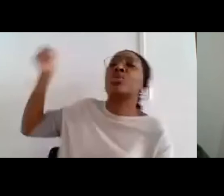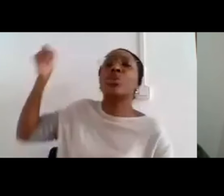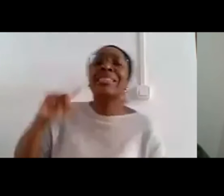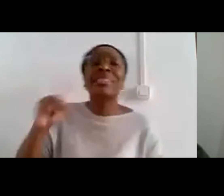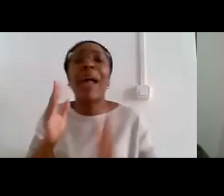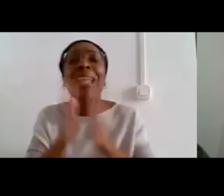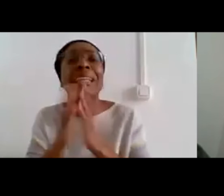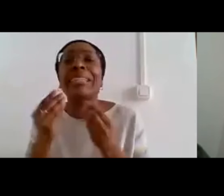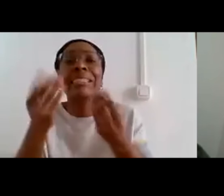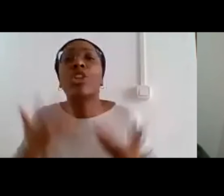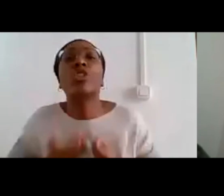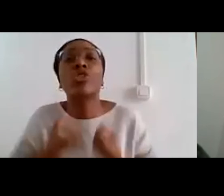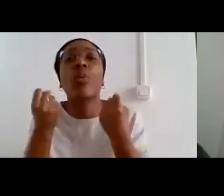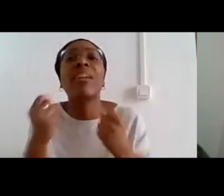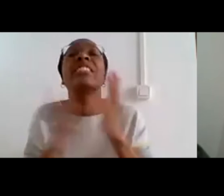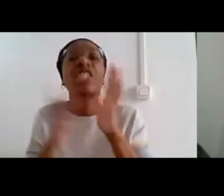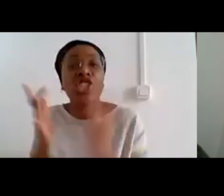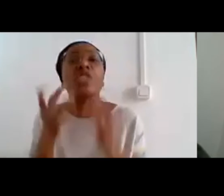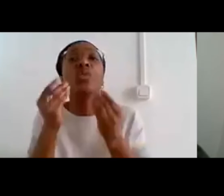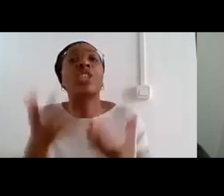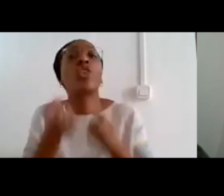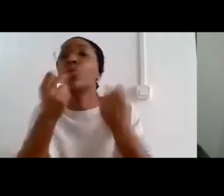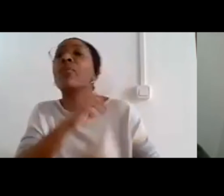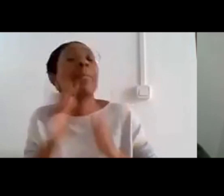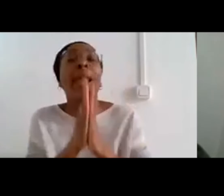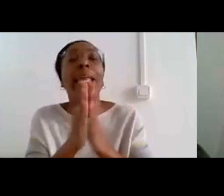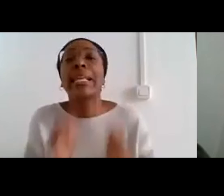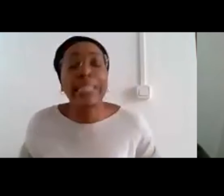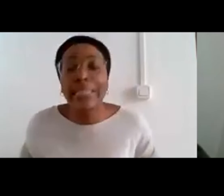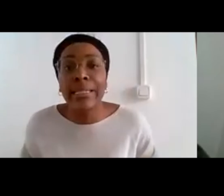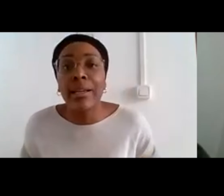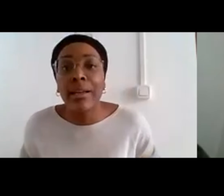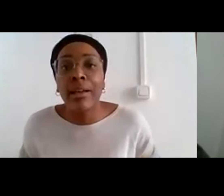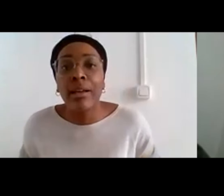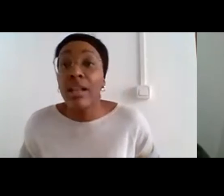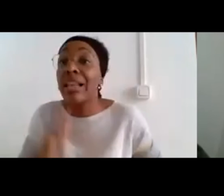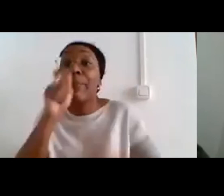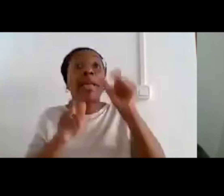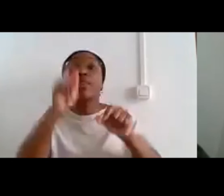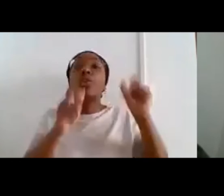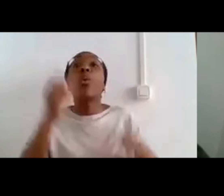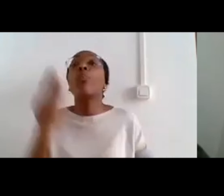sauve. Tout ce que le monde a besoin d'entendre, c'est juste la parole de Dieu, la vérité.